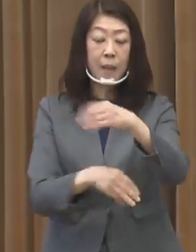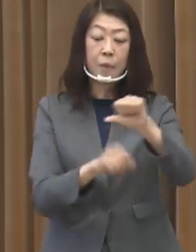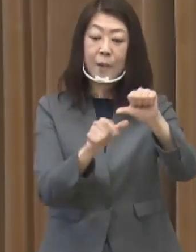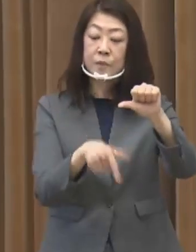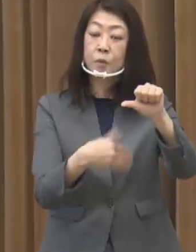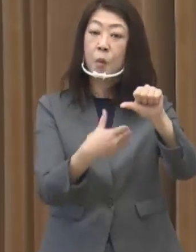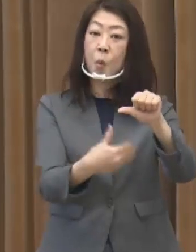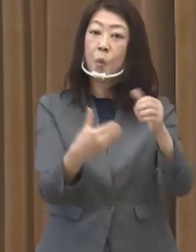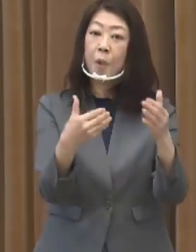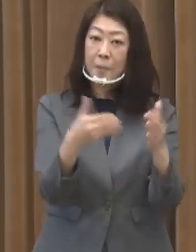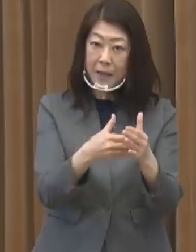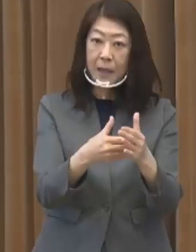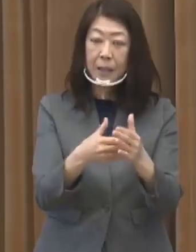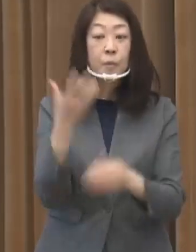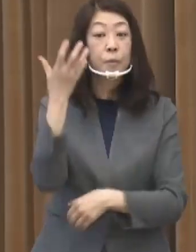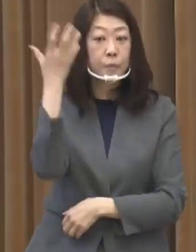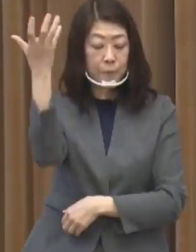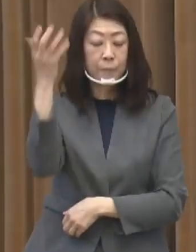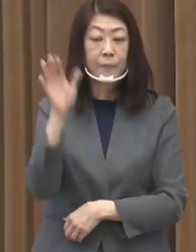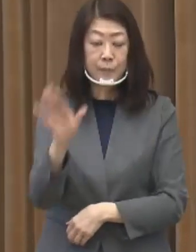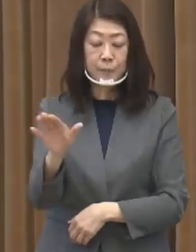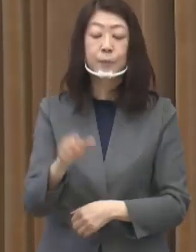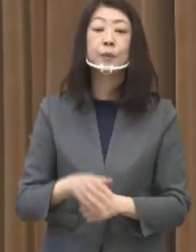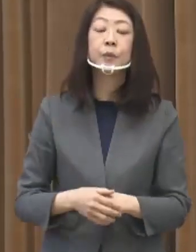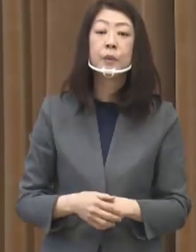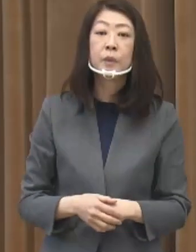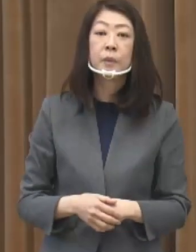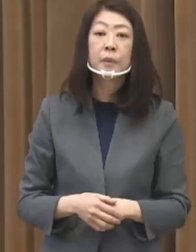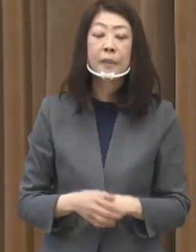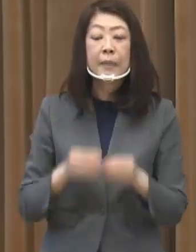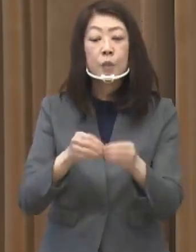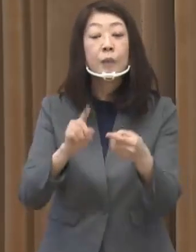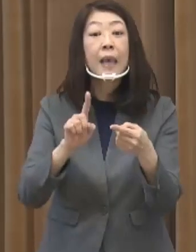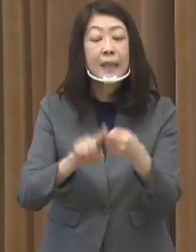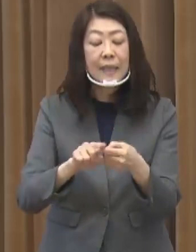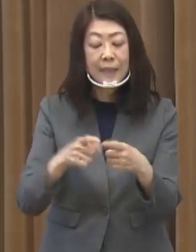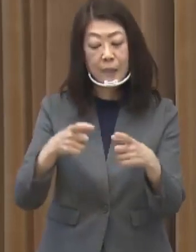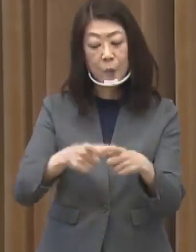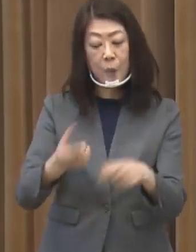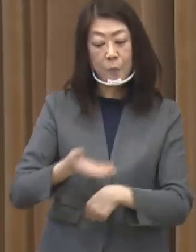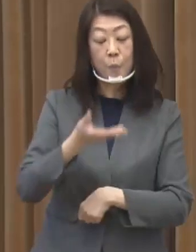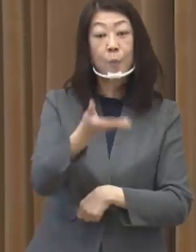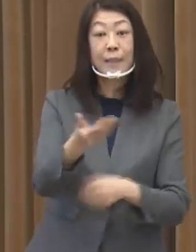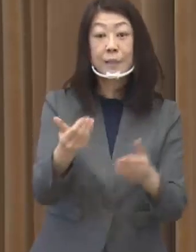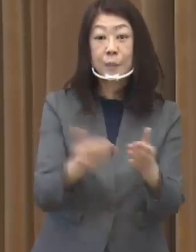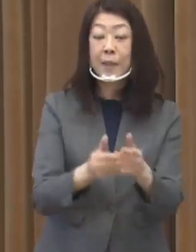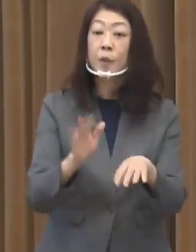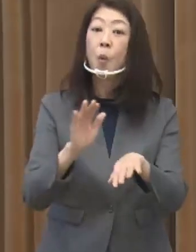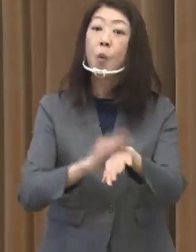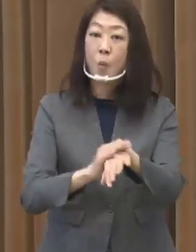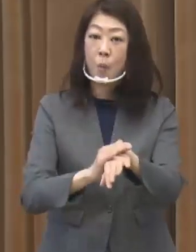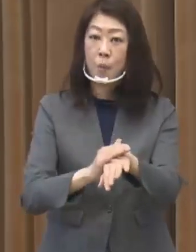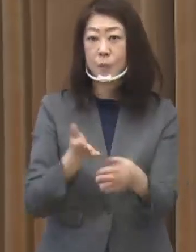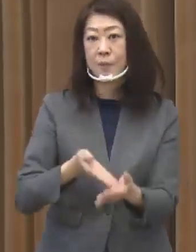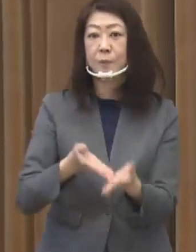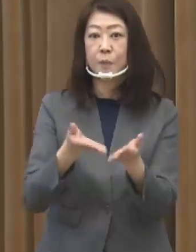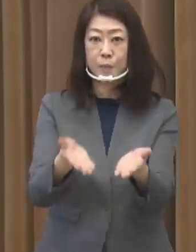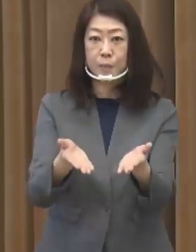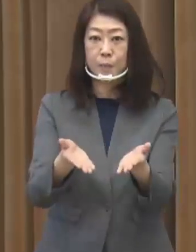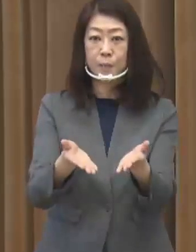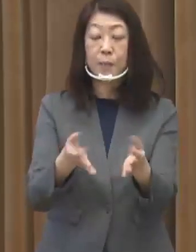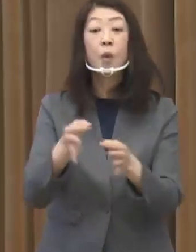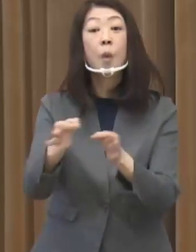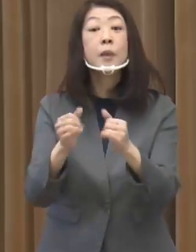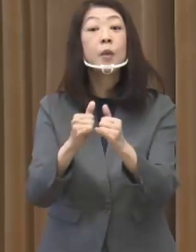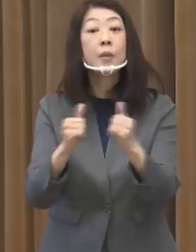日までを想定する期間といたします。具体的なステッカー交付までの手続きについて説明します。事業者の方々にはあらか